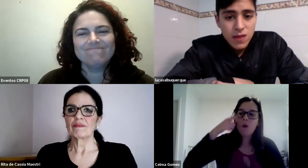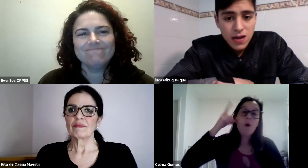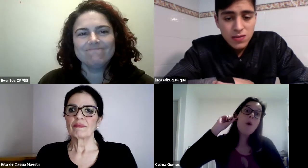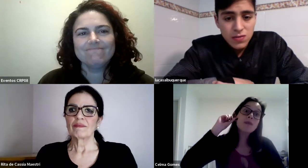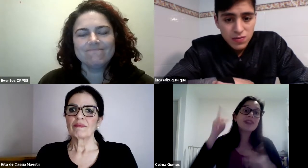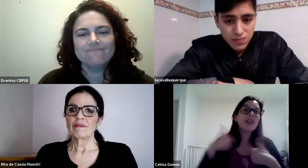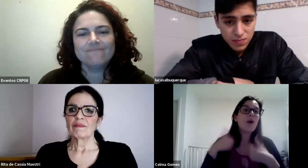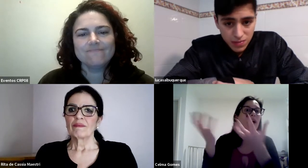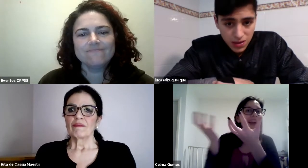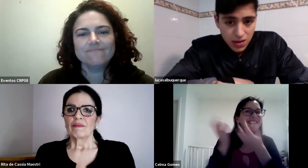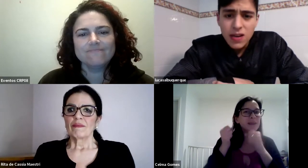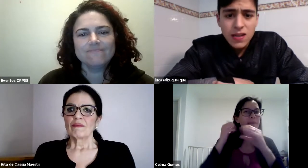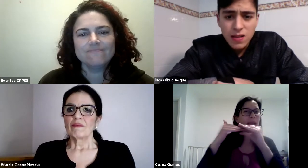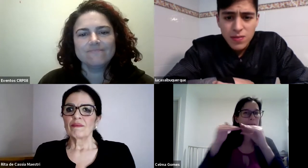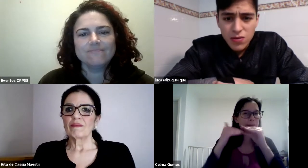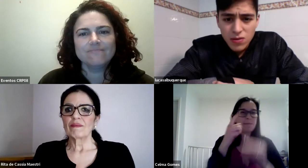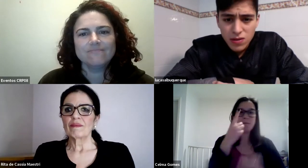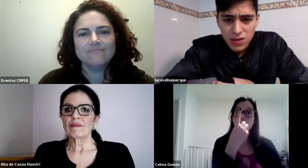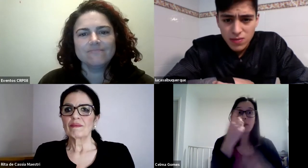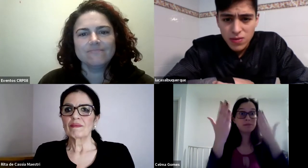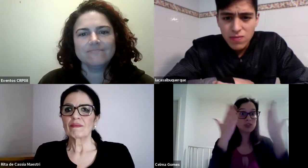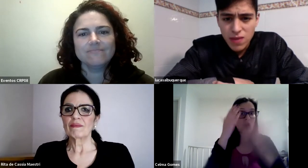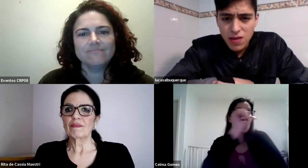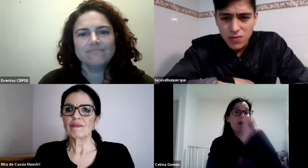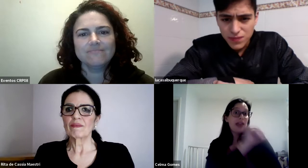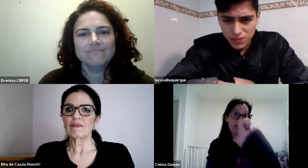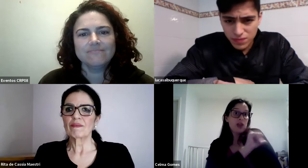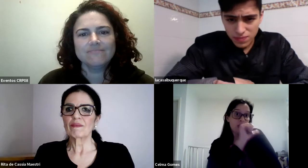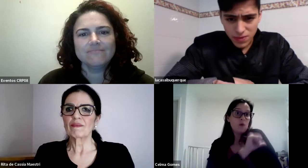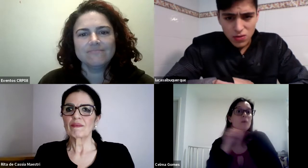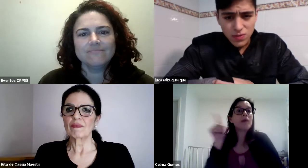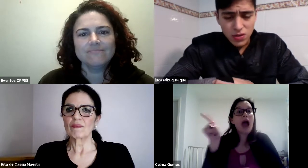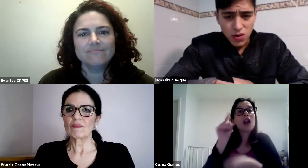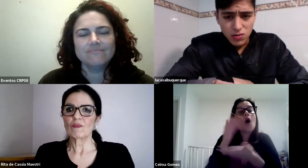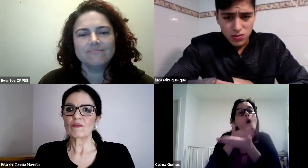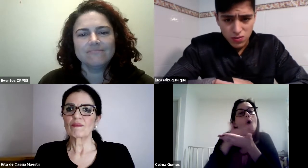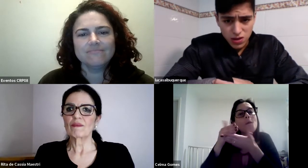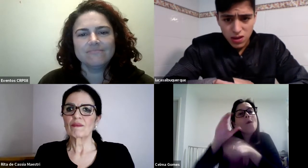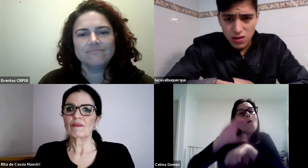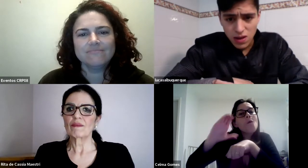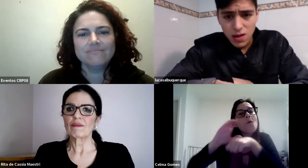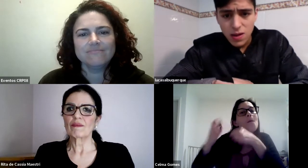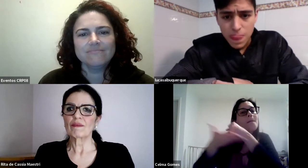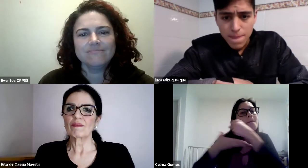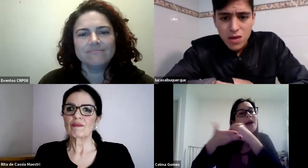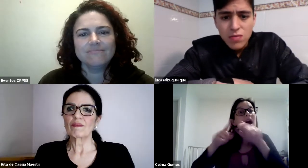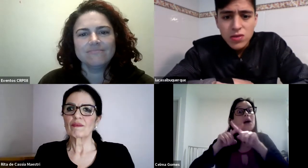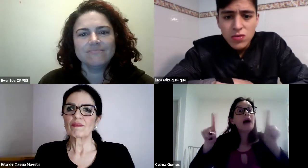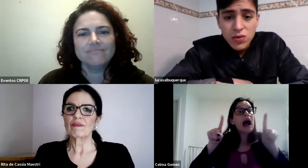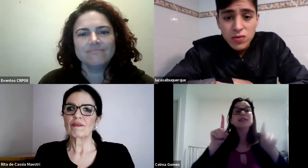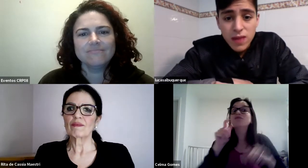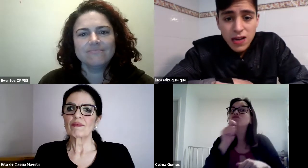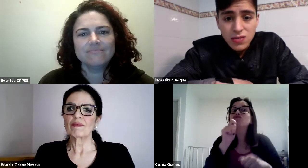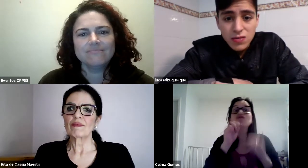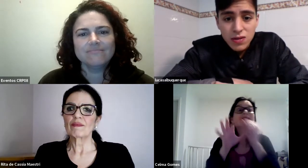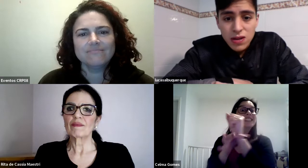Libras básico é engraçado até porque ontem eu recebi um e-mail de um psicólogo do Rio de Janeiro, né, que começou o